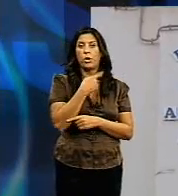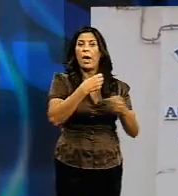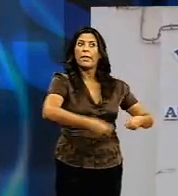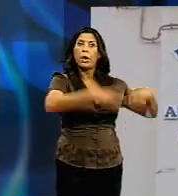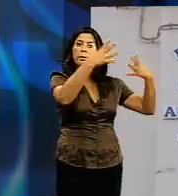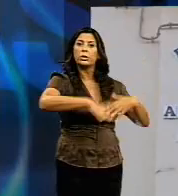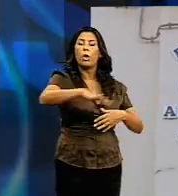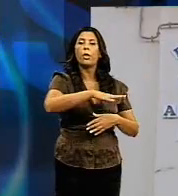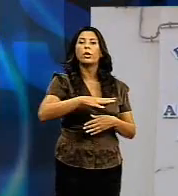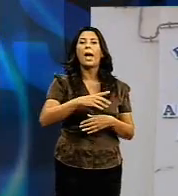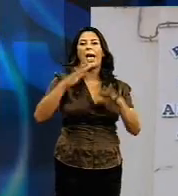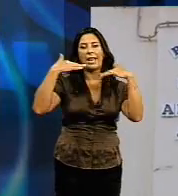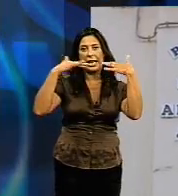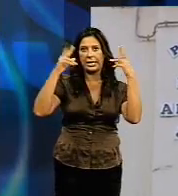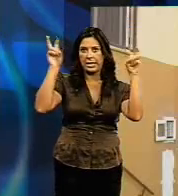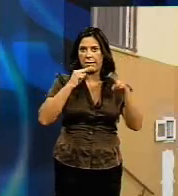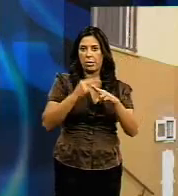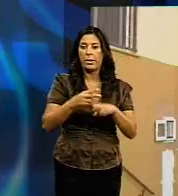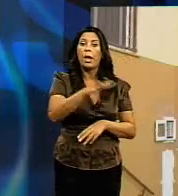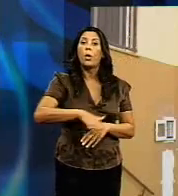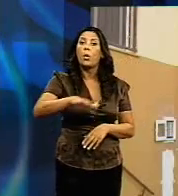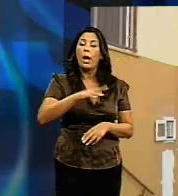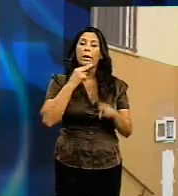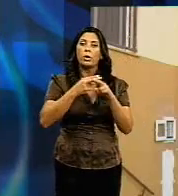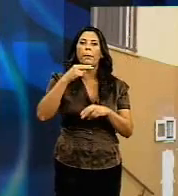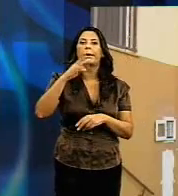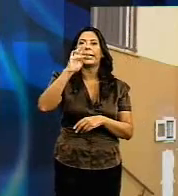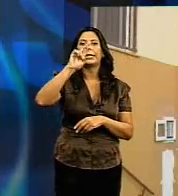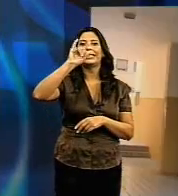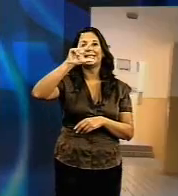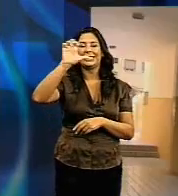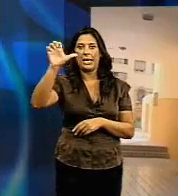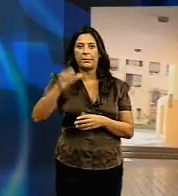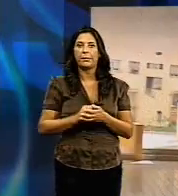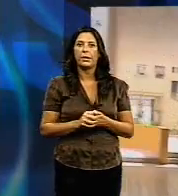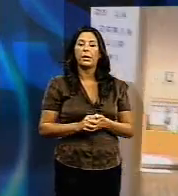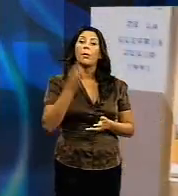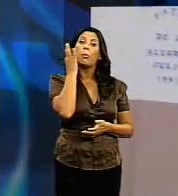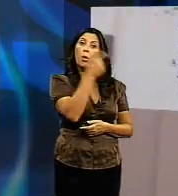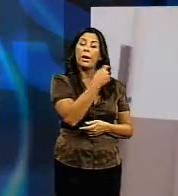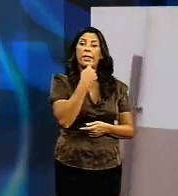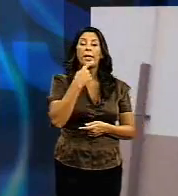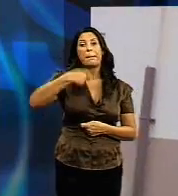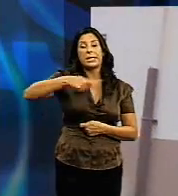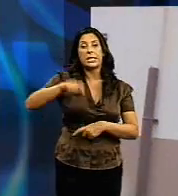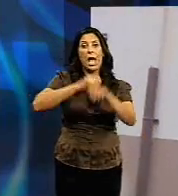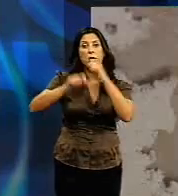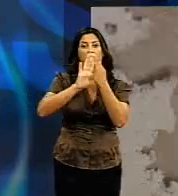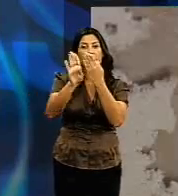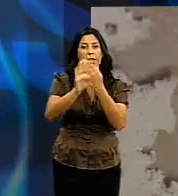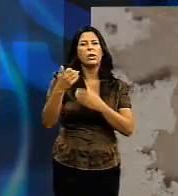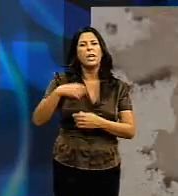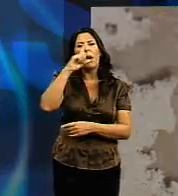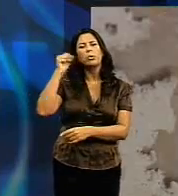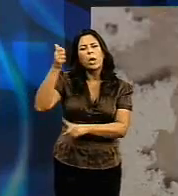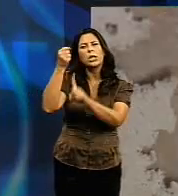del Patio de la Alegría, en el barrio gaditano de Trille. Asegura Manuela que el presidente de la Asociación de Vecinos lleva años